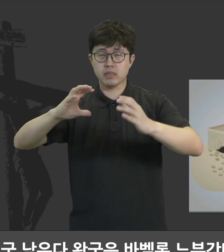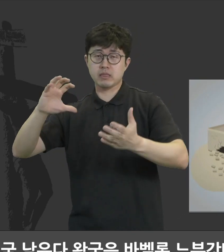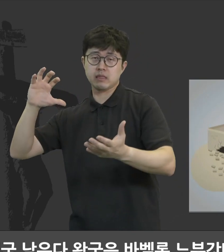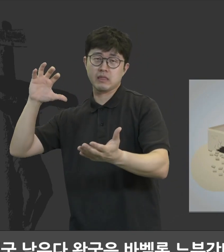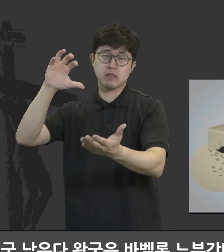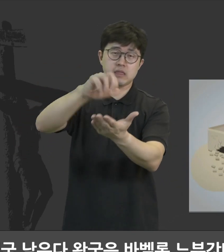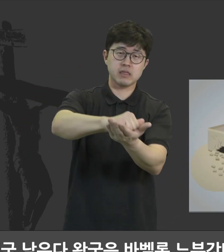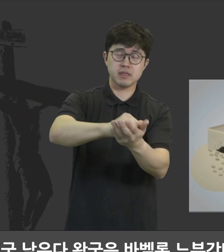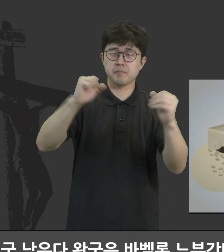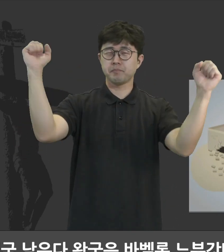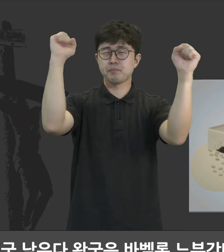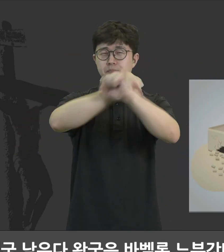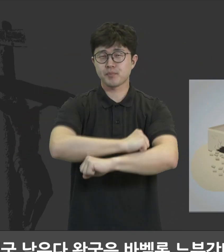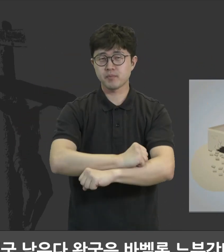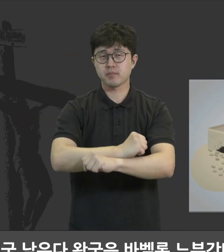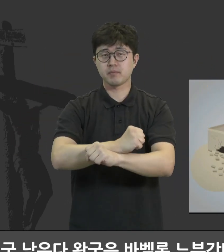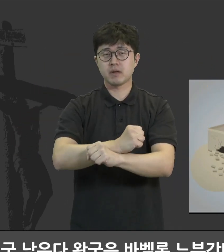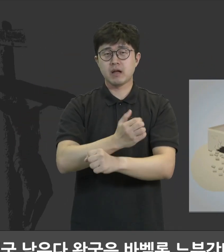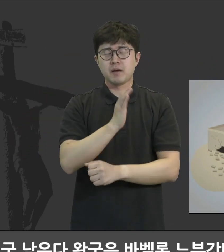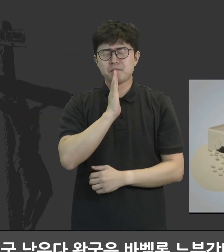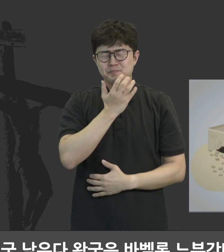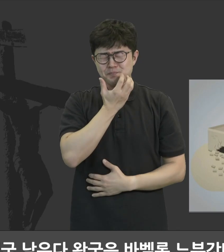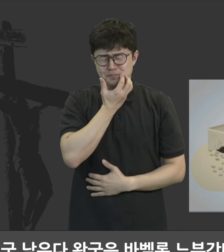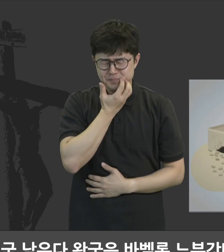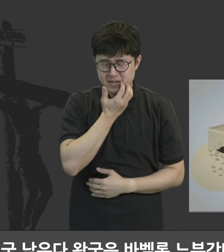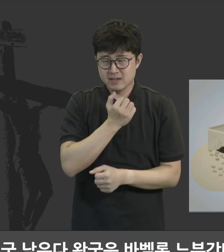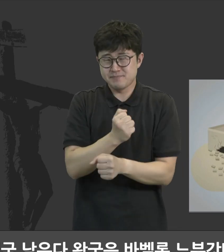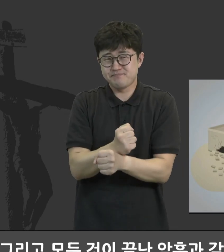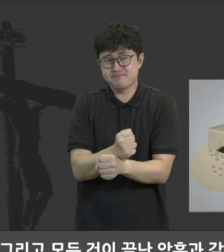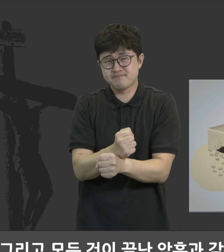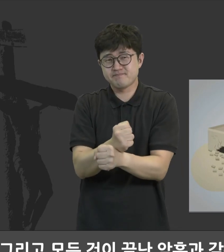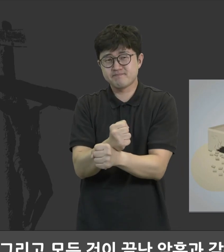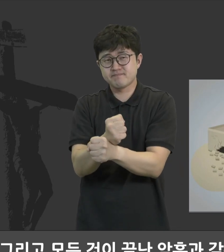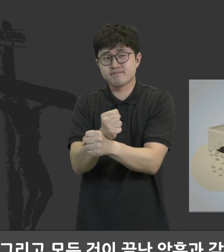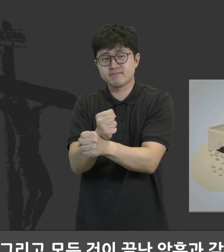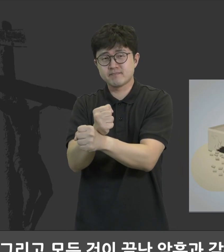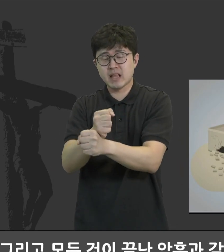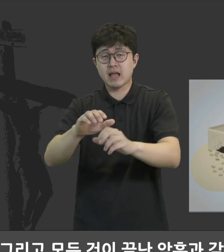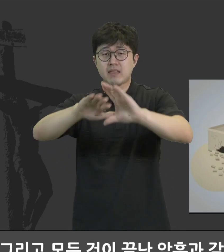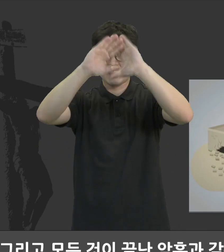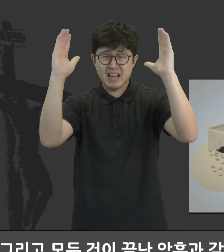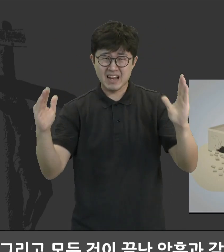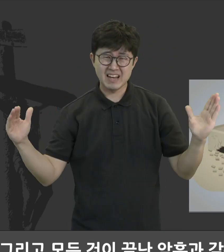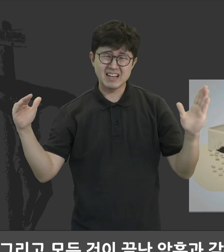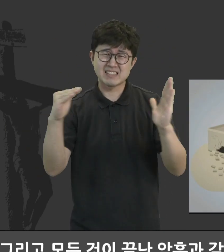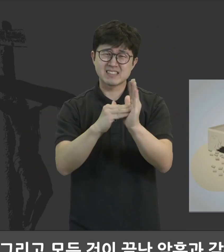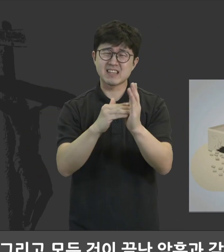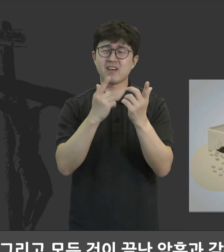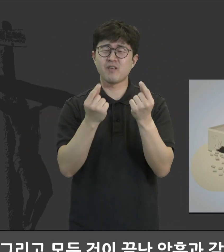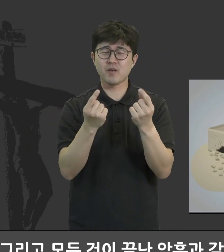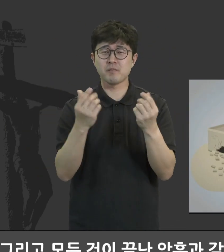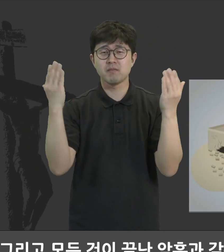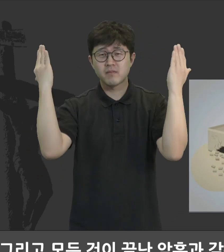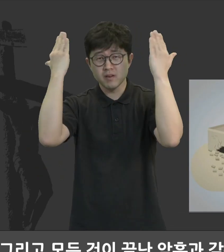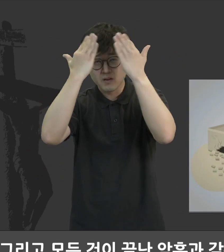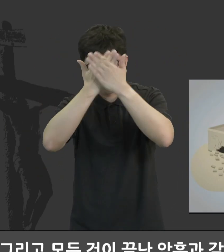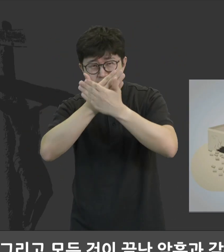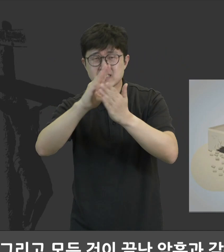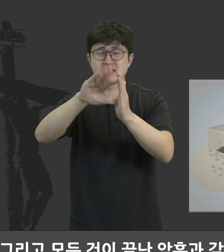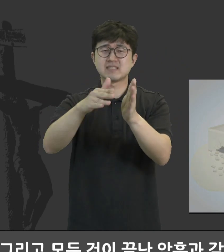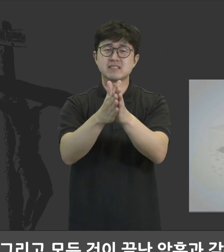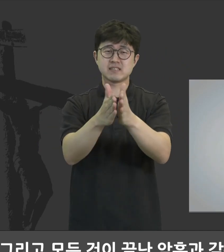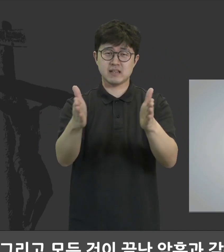함락되고 치욕스러운 유배기를 맞게 됩니다. 그리고 모든 것이 끝난 암흑과 같은 시기가